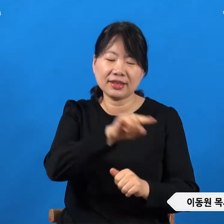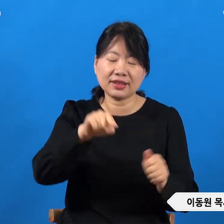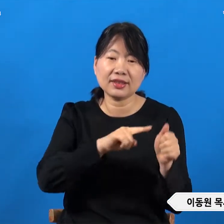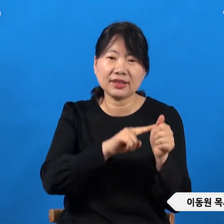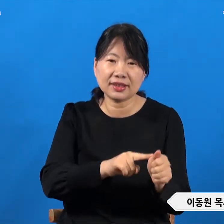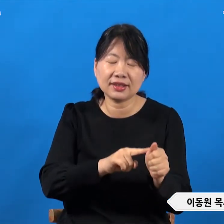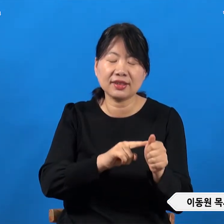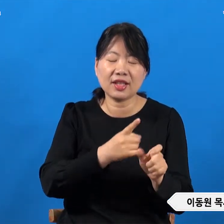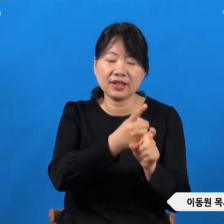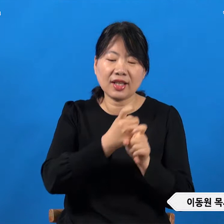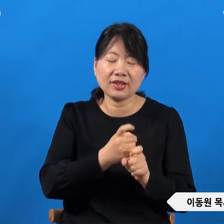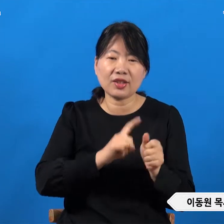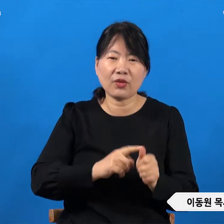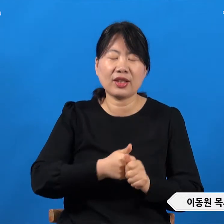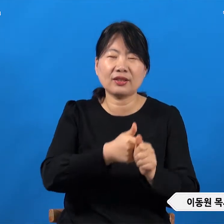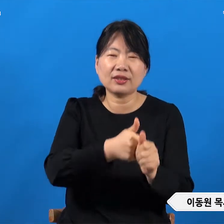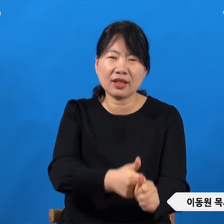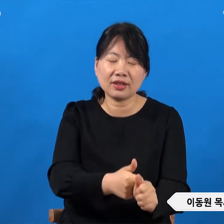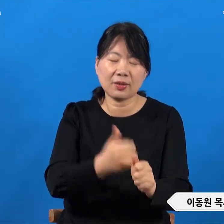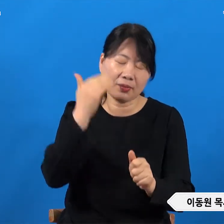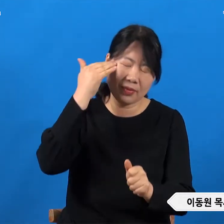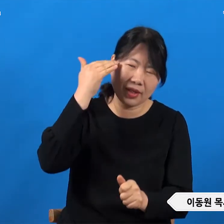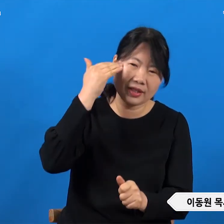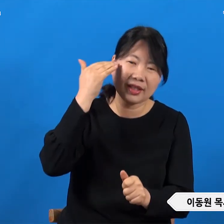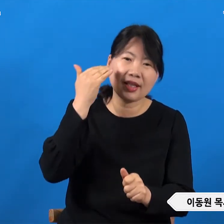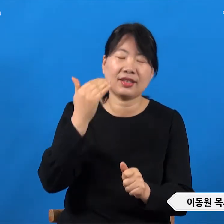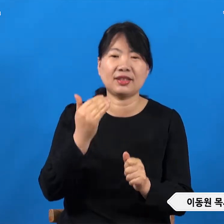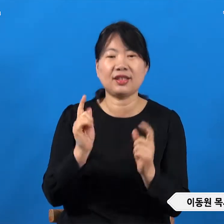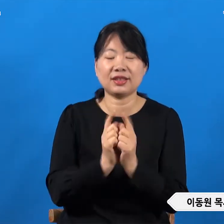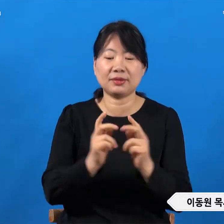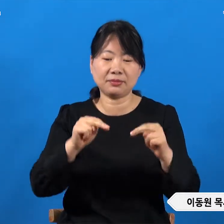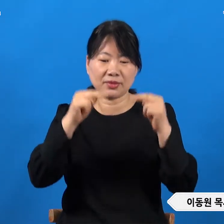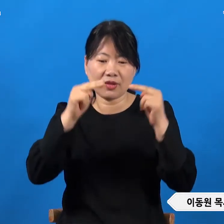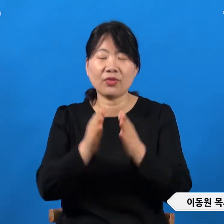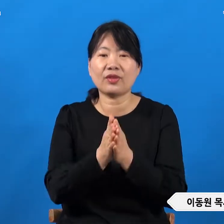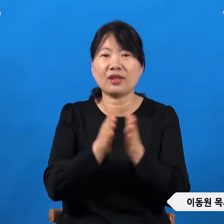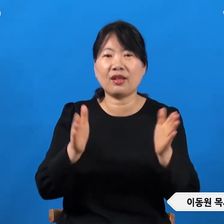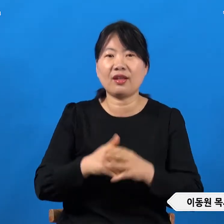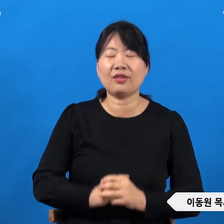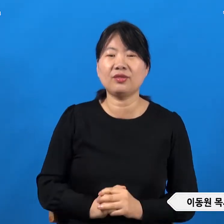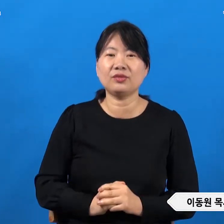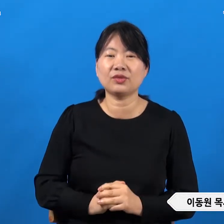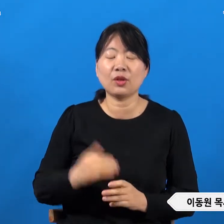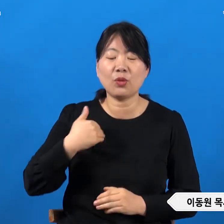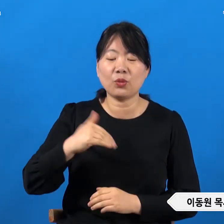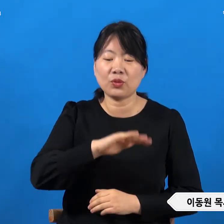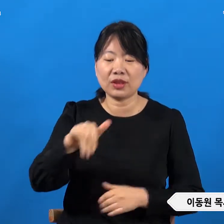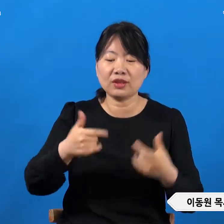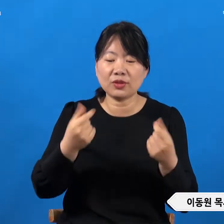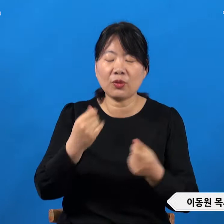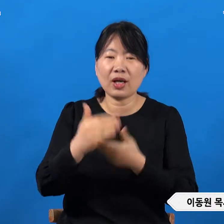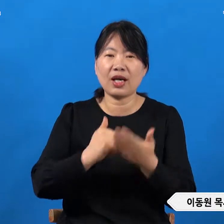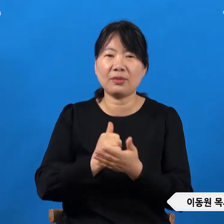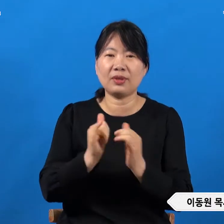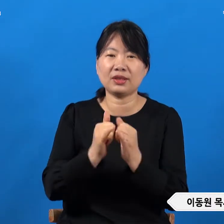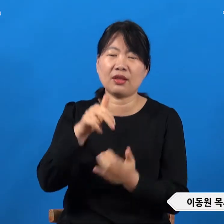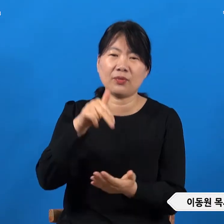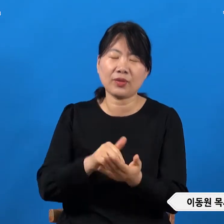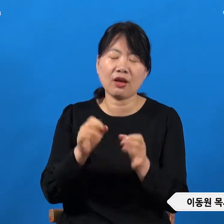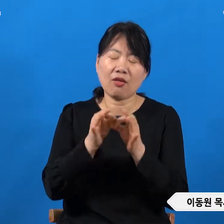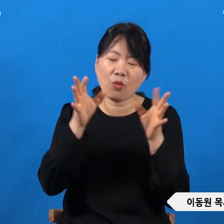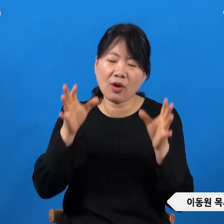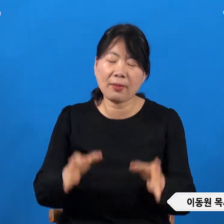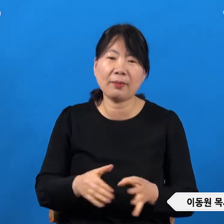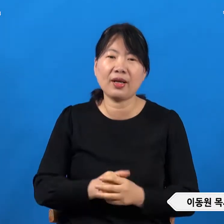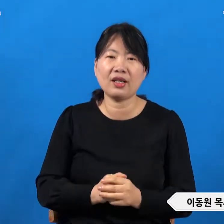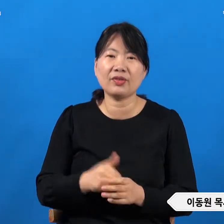그들은 대적에 의한 방해를 직면한 것입니다. 우리도 하나님의 백성으로서